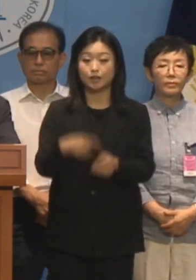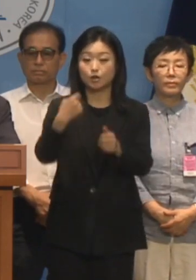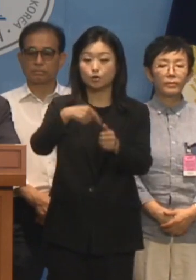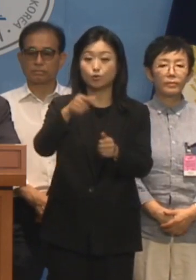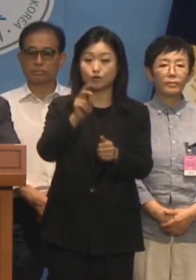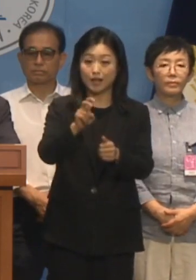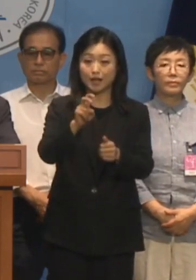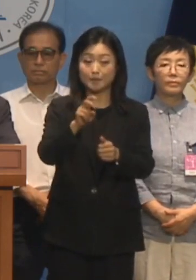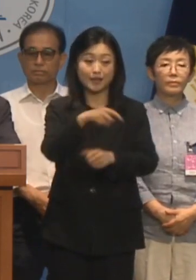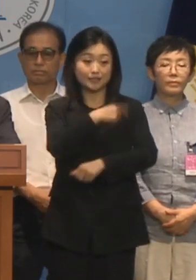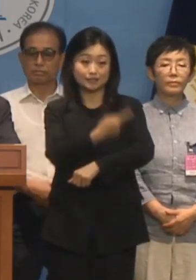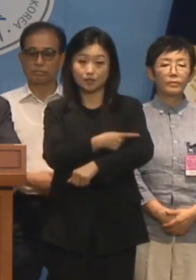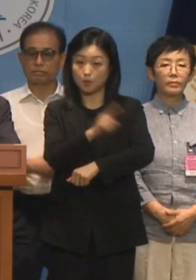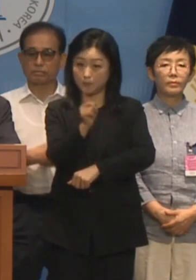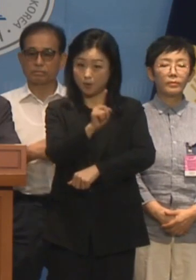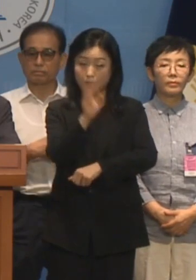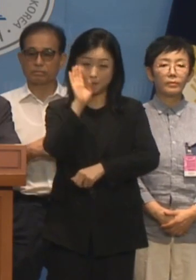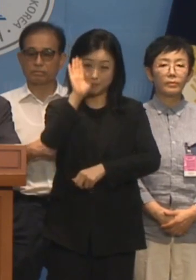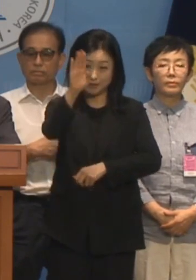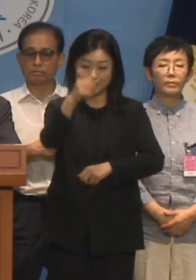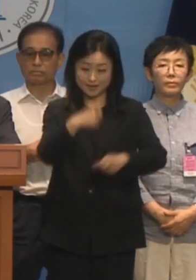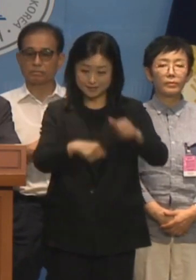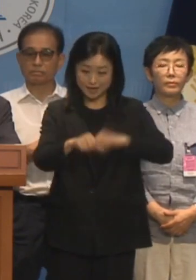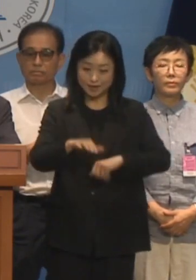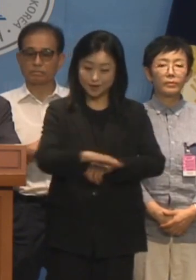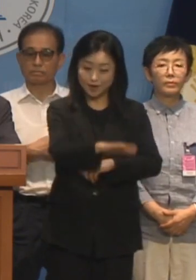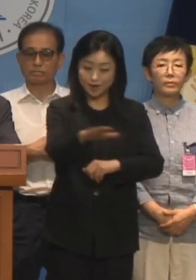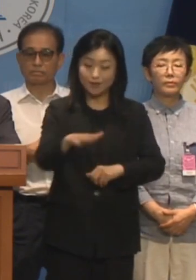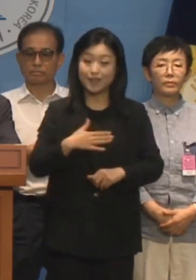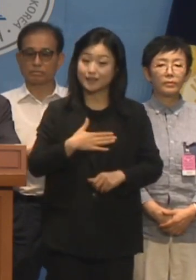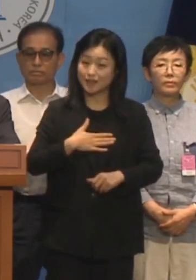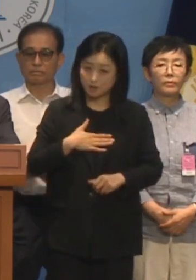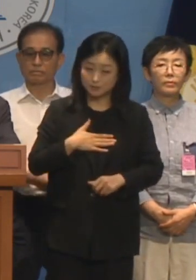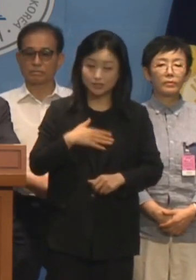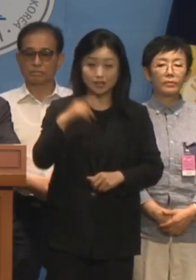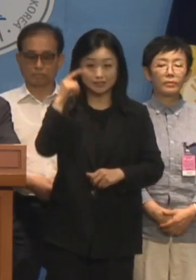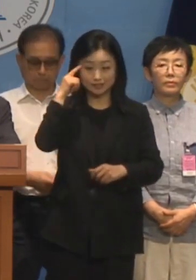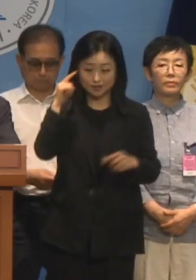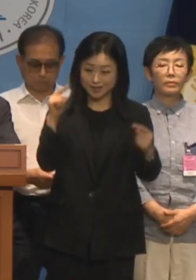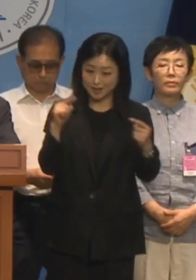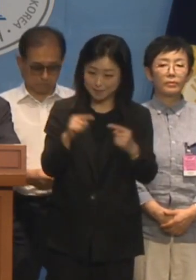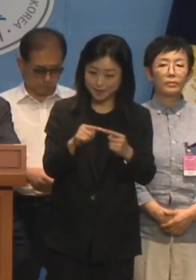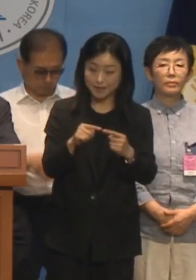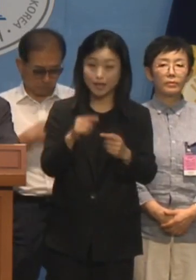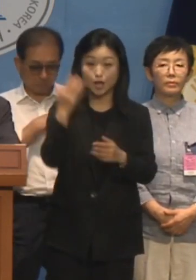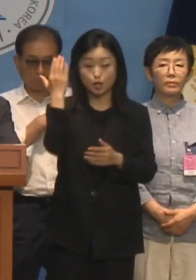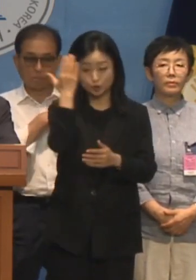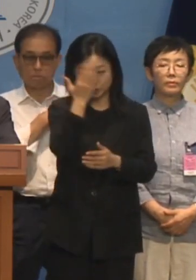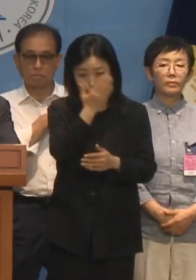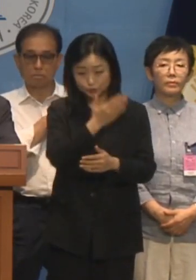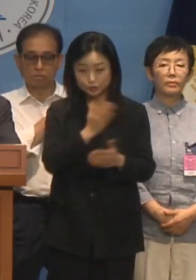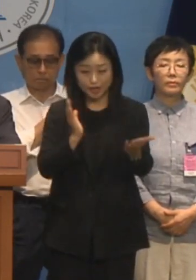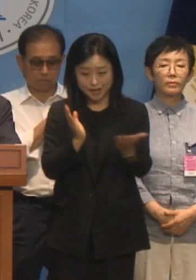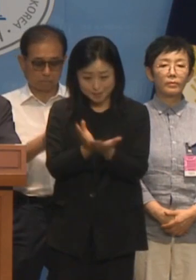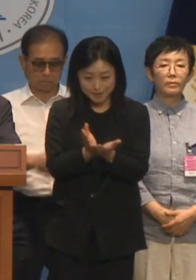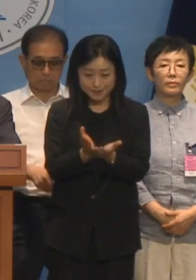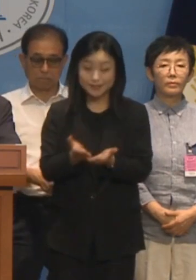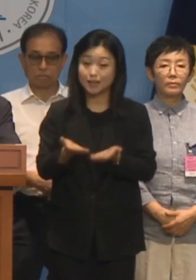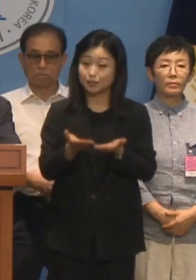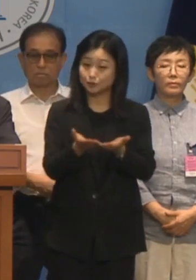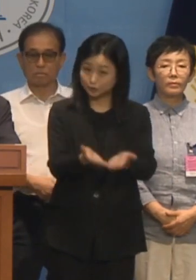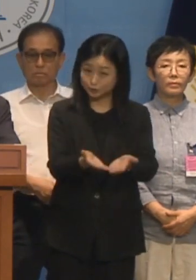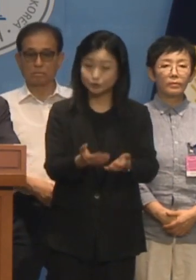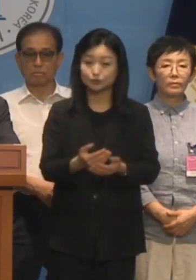교육감의 기본 자격은 미래 세대 아이들의 감성과 이성의 순수성을 함양하는